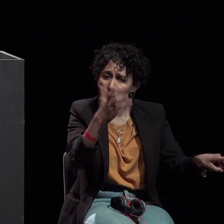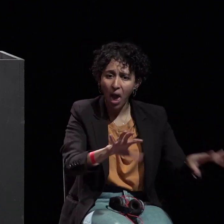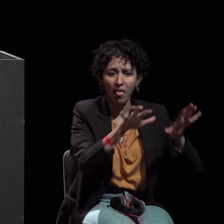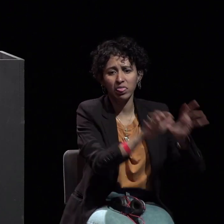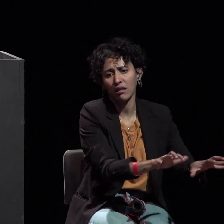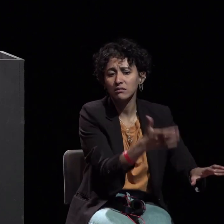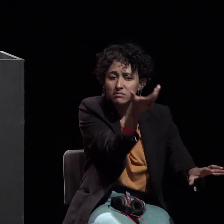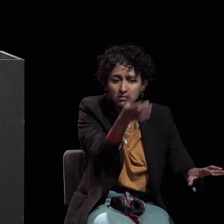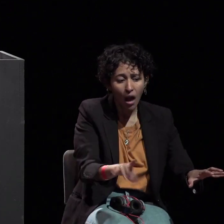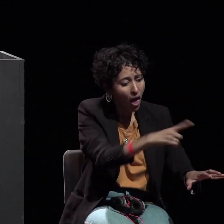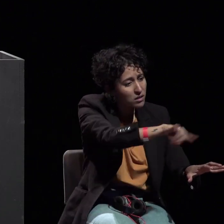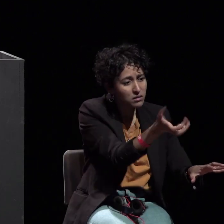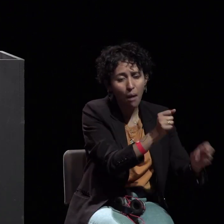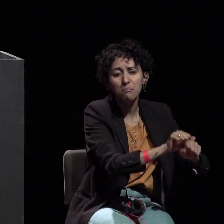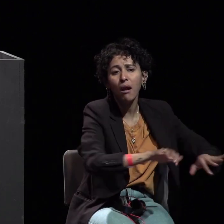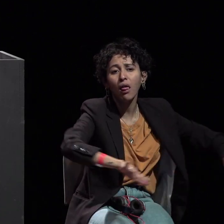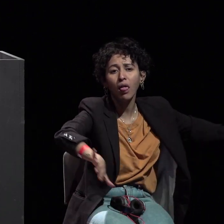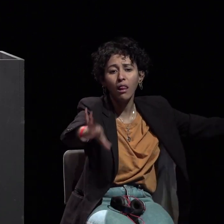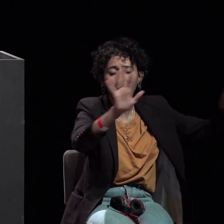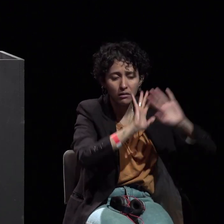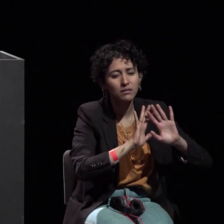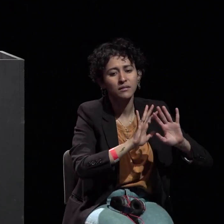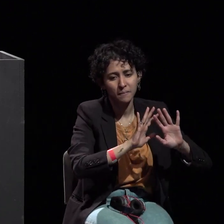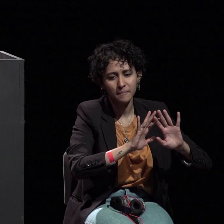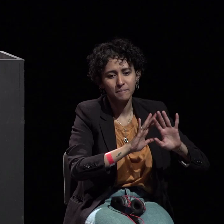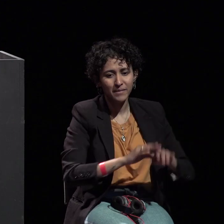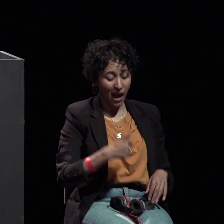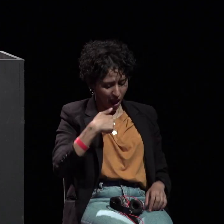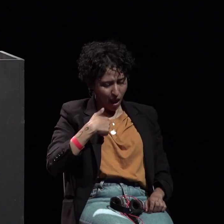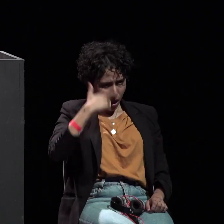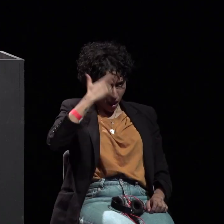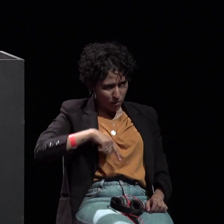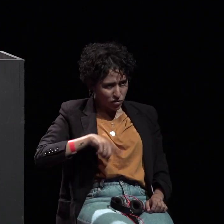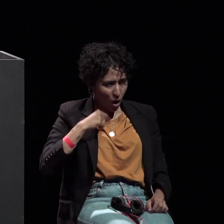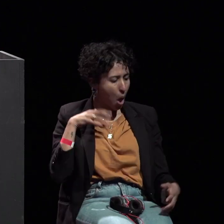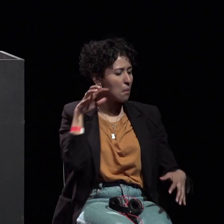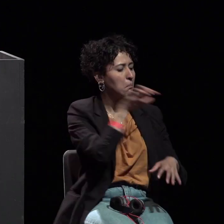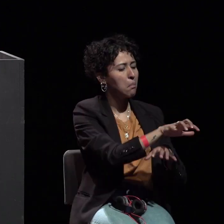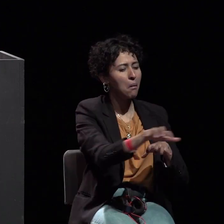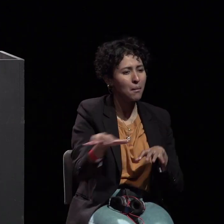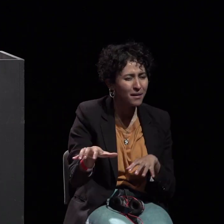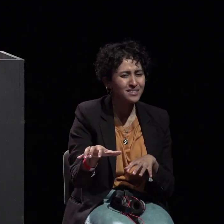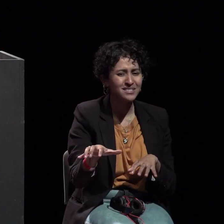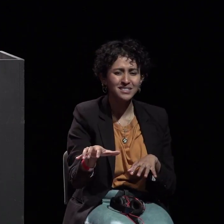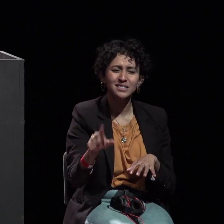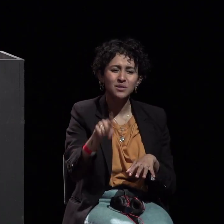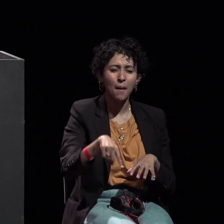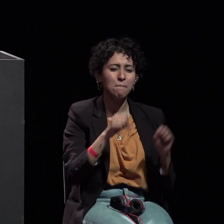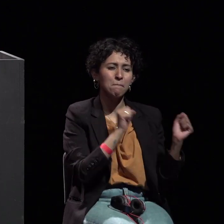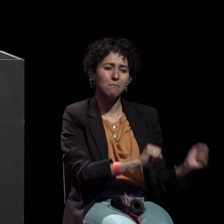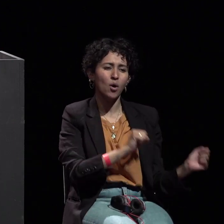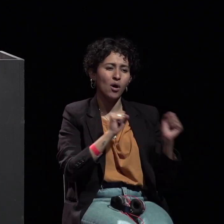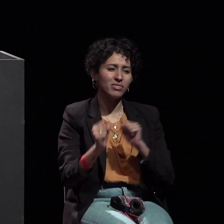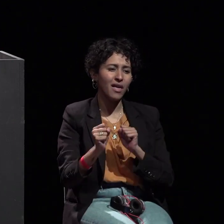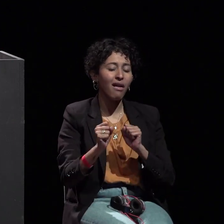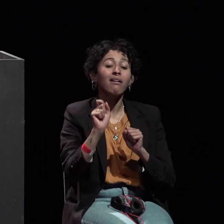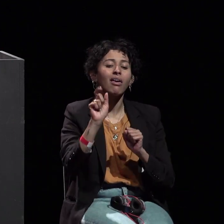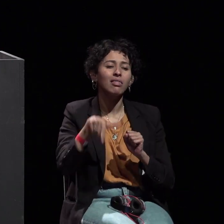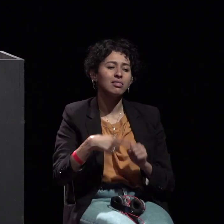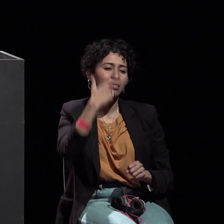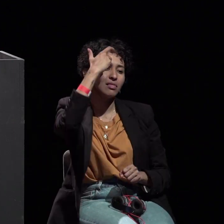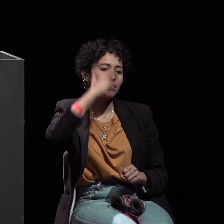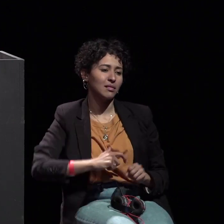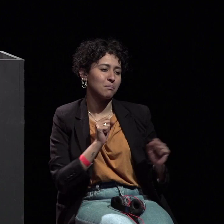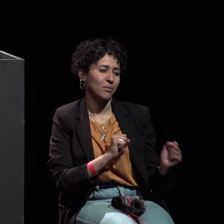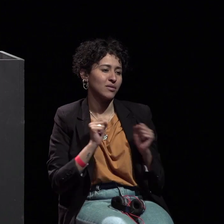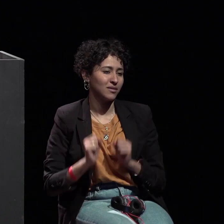enquadramento tem a ver com distribuição de poder. Daí porque, quando a gente fala de descolonização do olhar no âmbito,